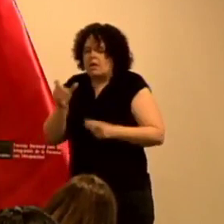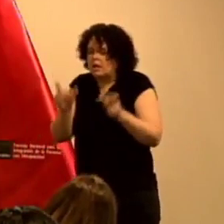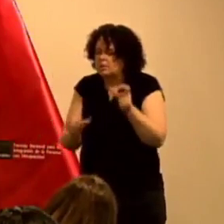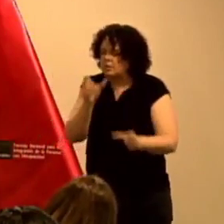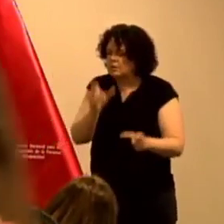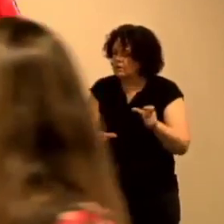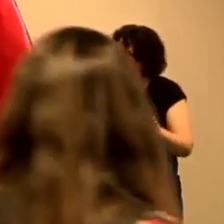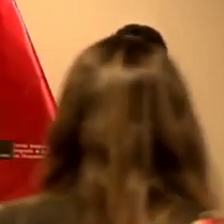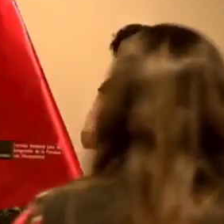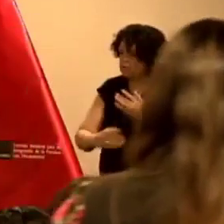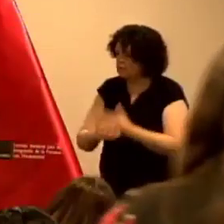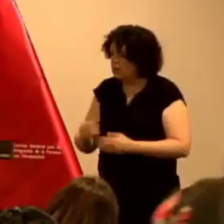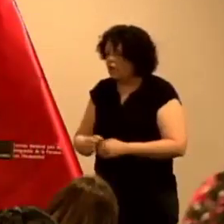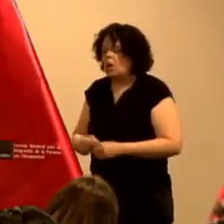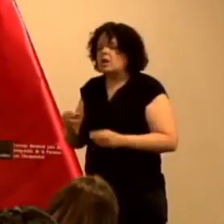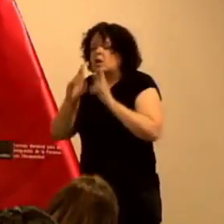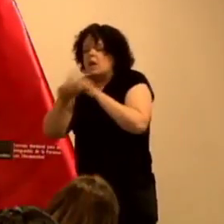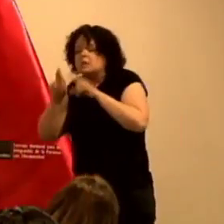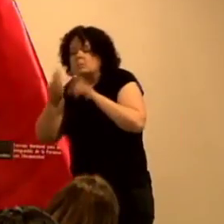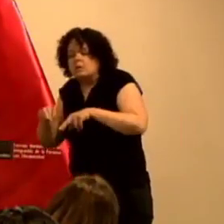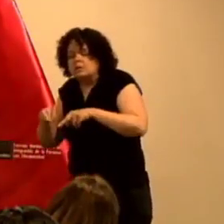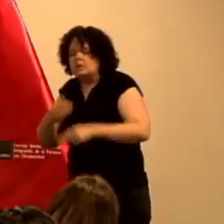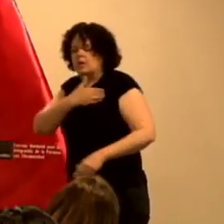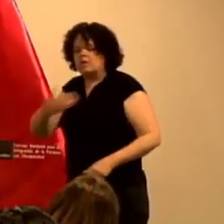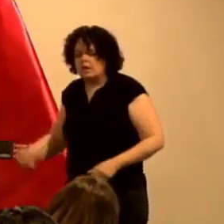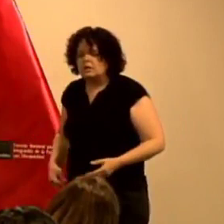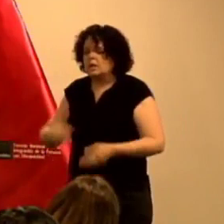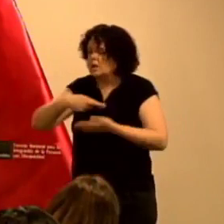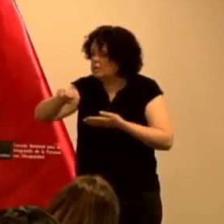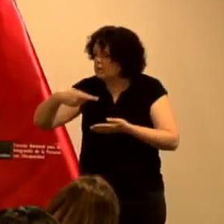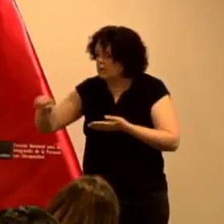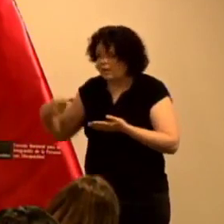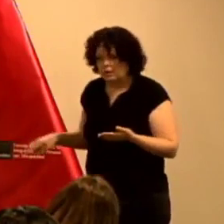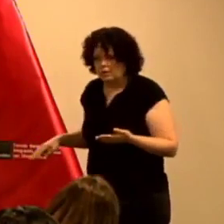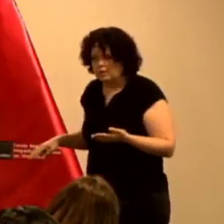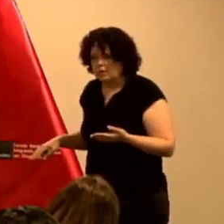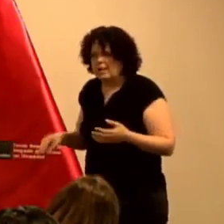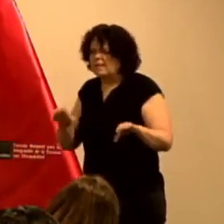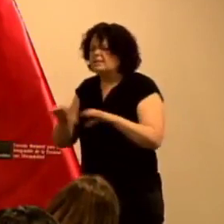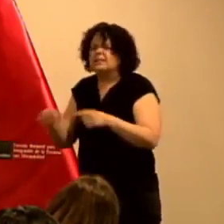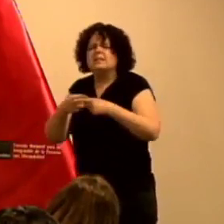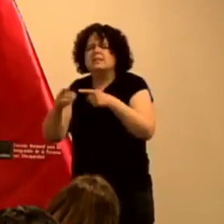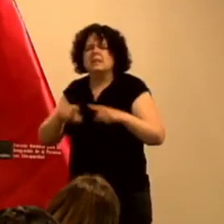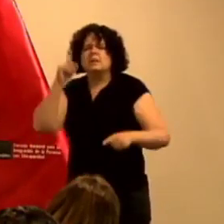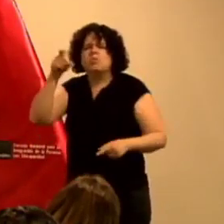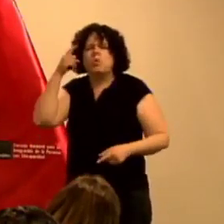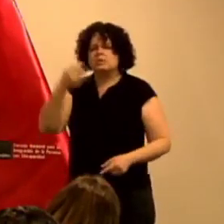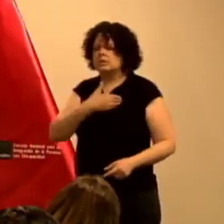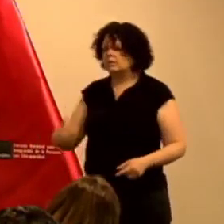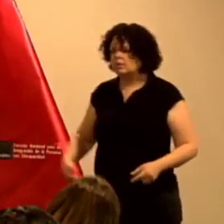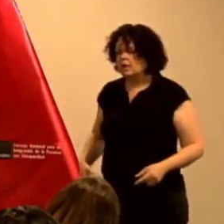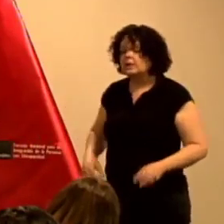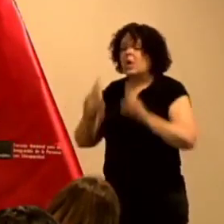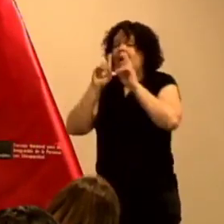a través de respuestas sectoriales y por nivel de gobierno según sus competencias. Se emiten diferentes políticas públicas que son